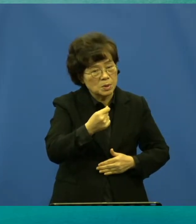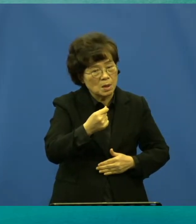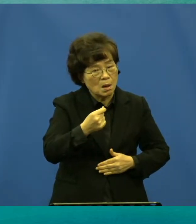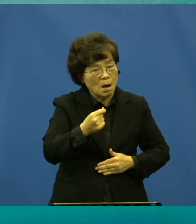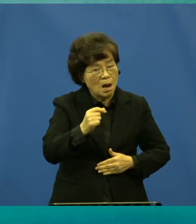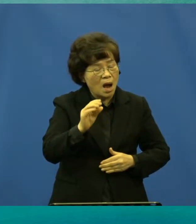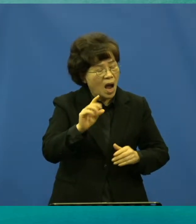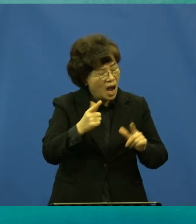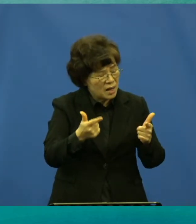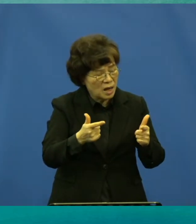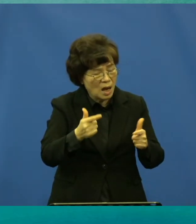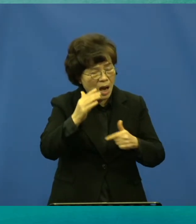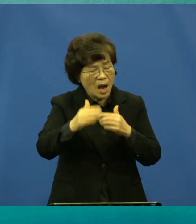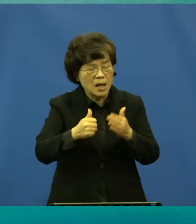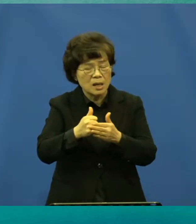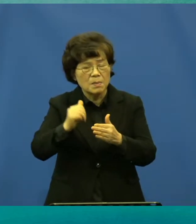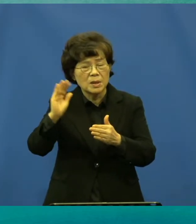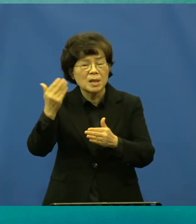없습니다.